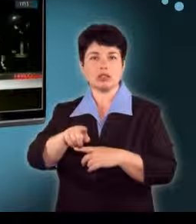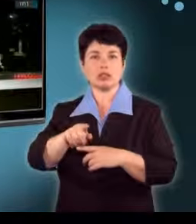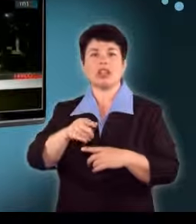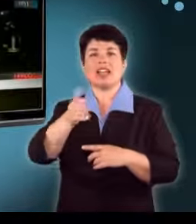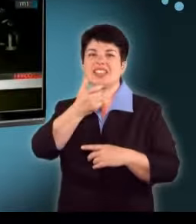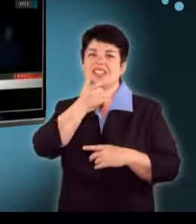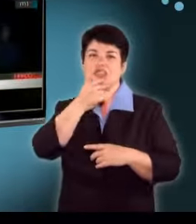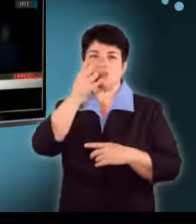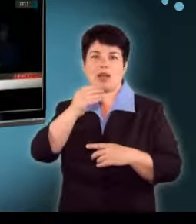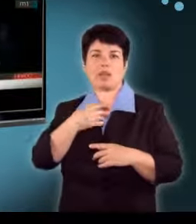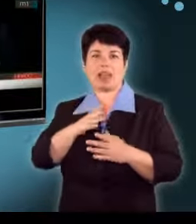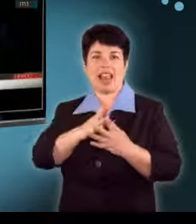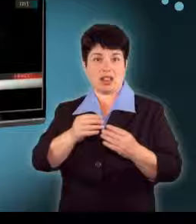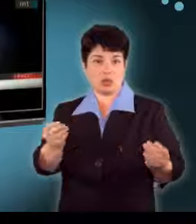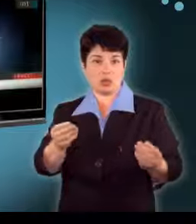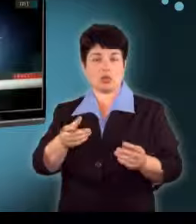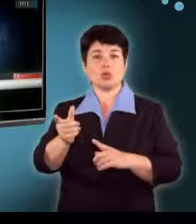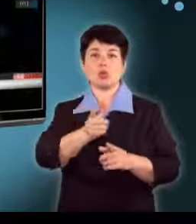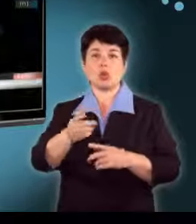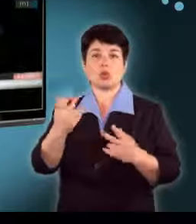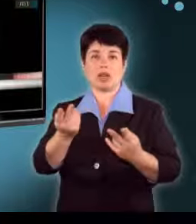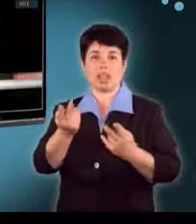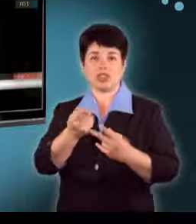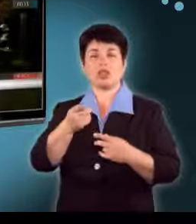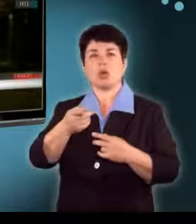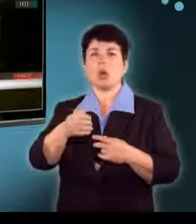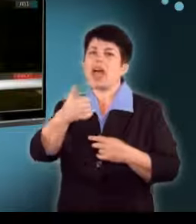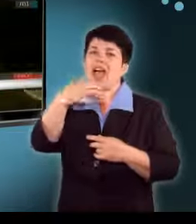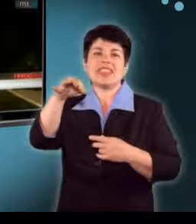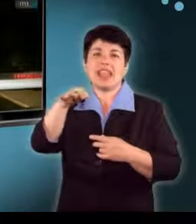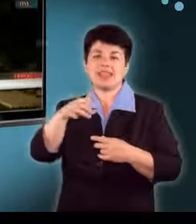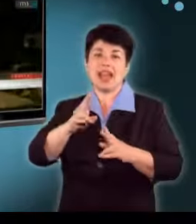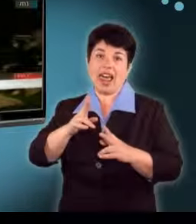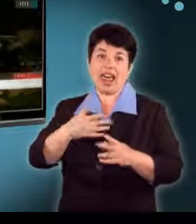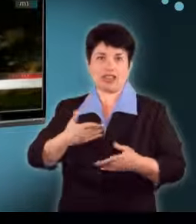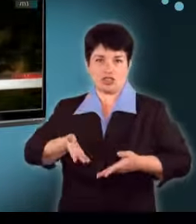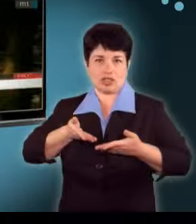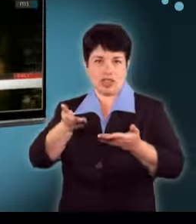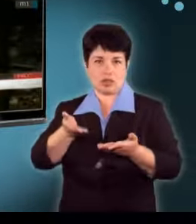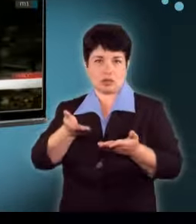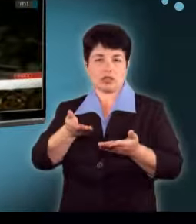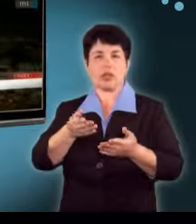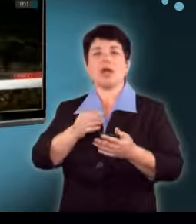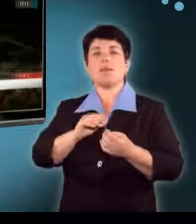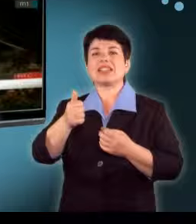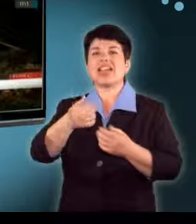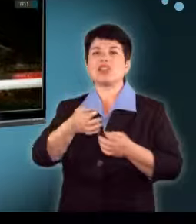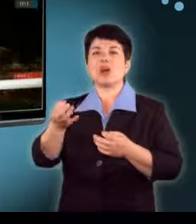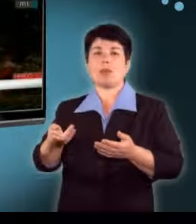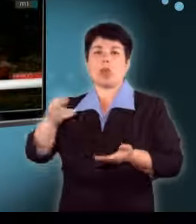keresik. Ő az egyetlen lehetséges áldozat. A környéket ugyanis egy nappal korábban kiürítették, szintén egy földcsúszamlás